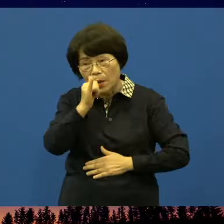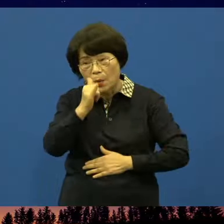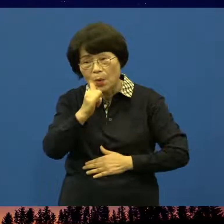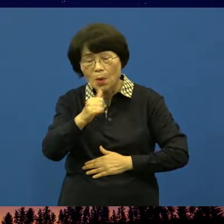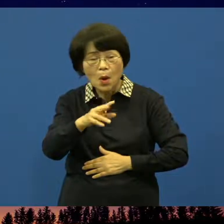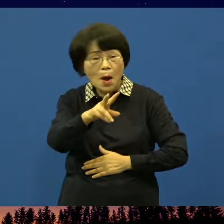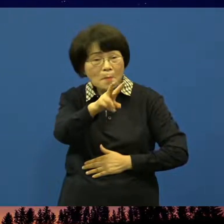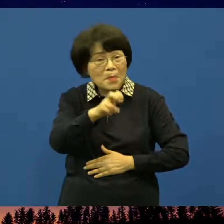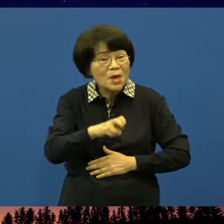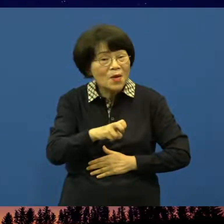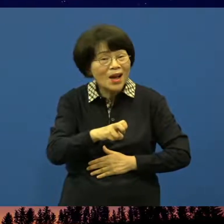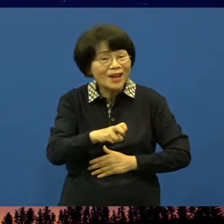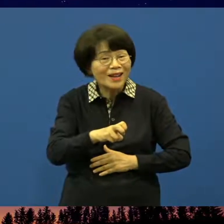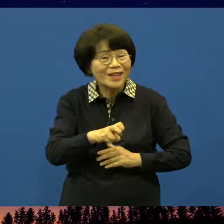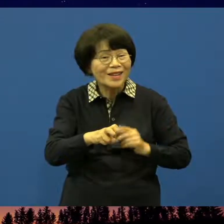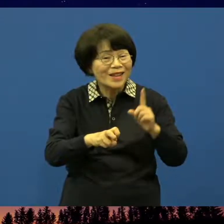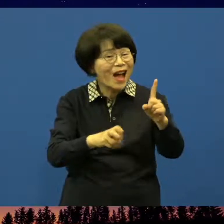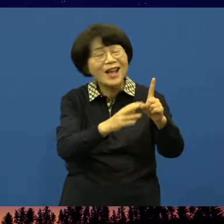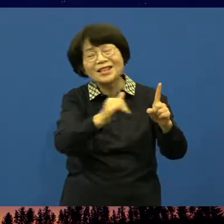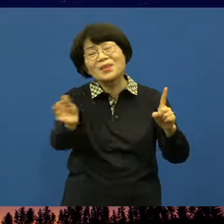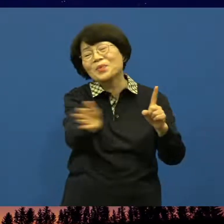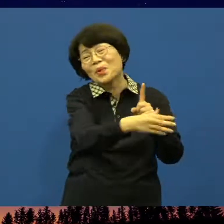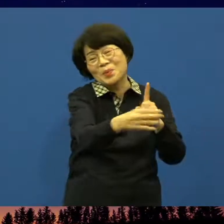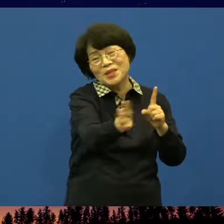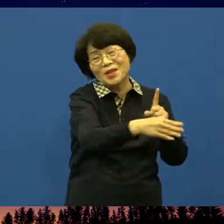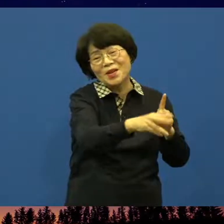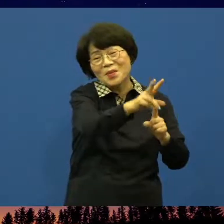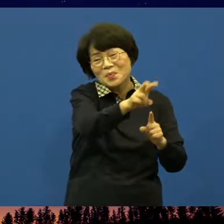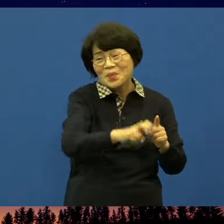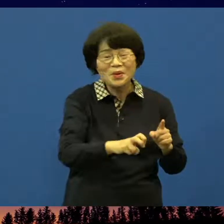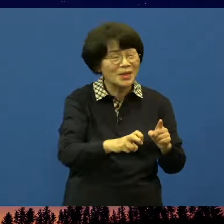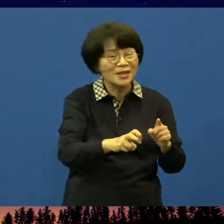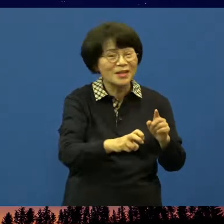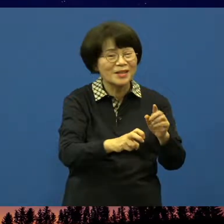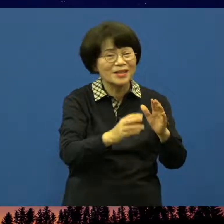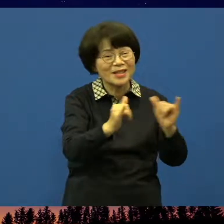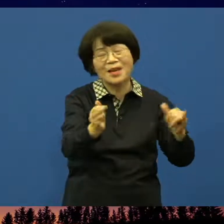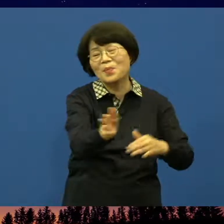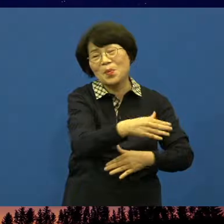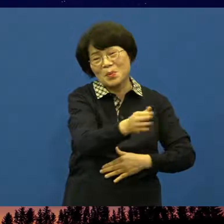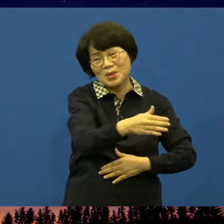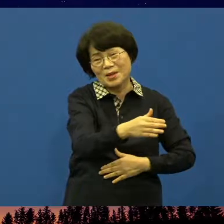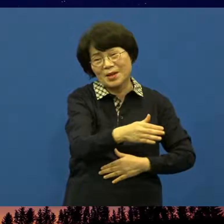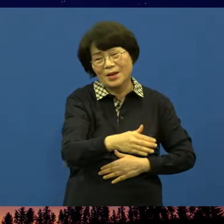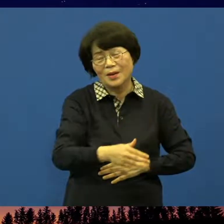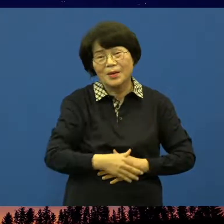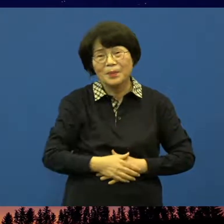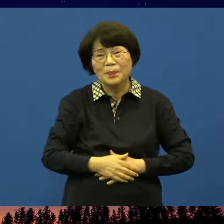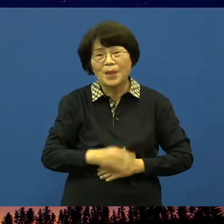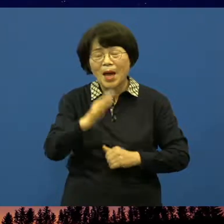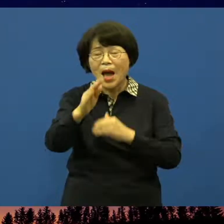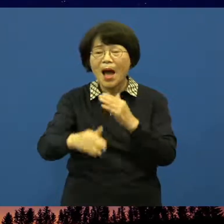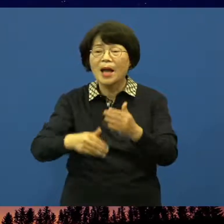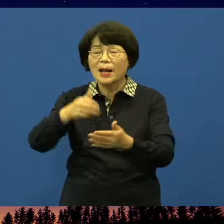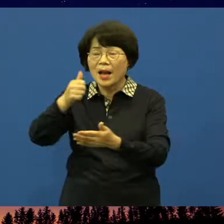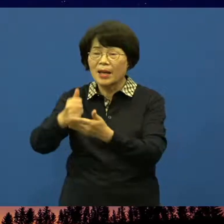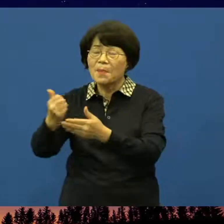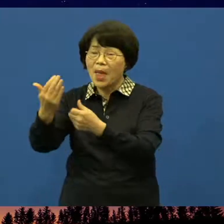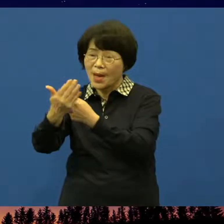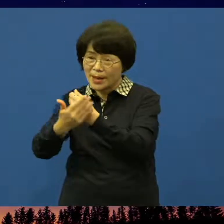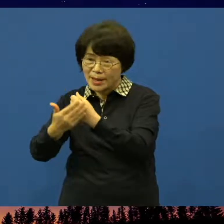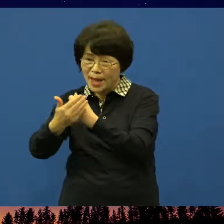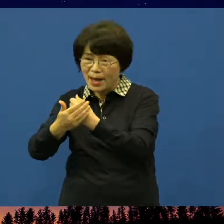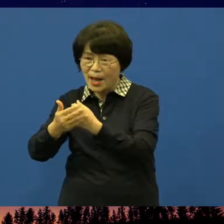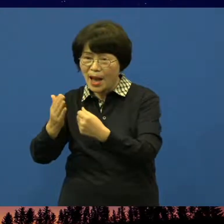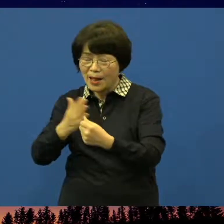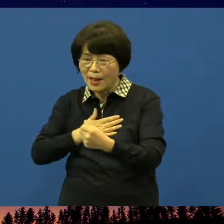미워하는 사람들이 별로 없어지는 거예요. 미워하고 싶은데 미움이 안 생겨, 이 감정 자체가. 왜? 하나님의 그 은혜가